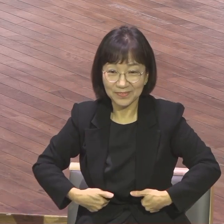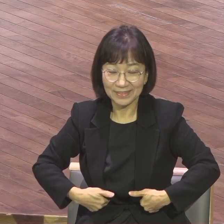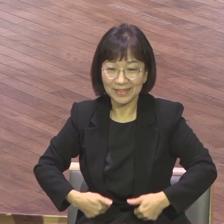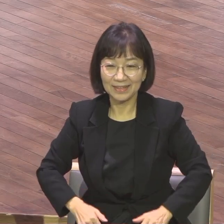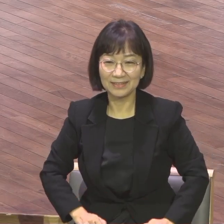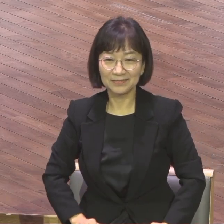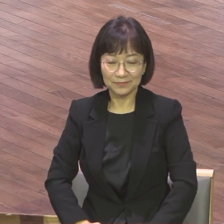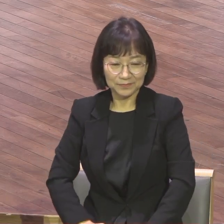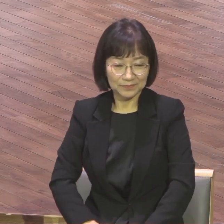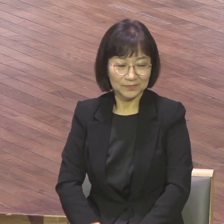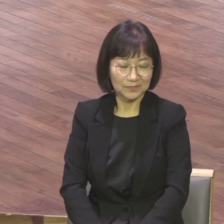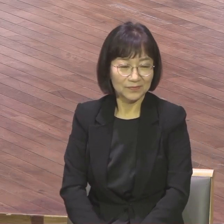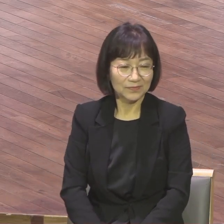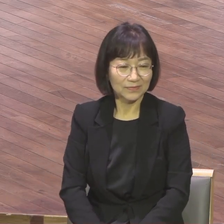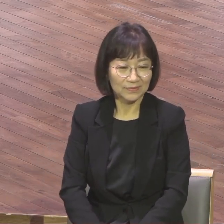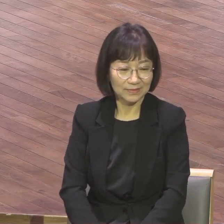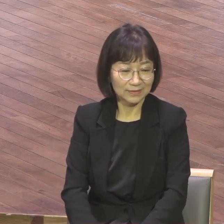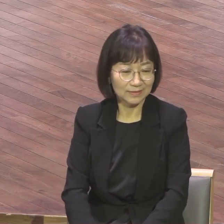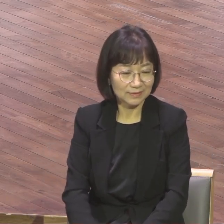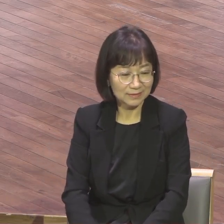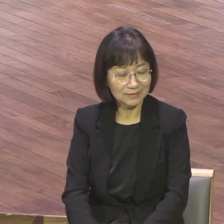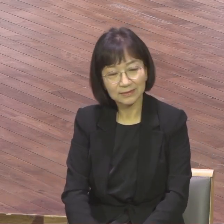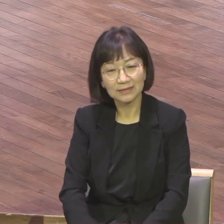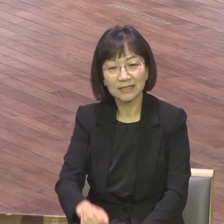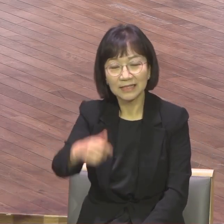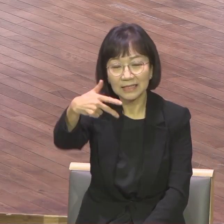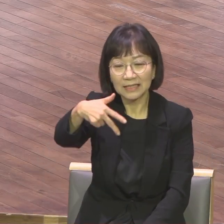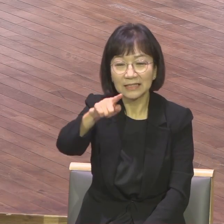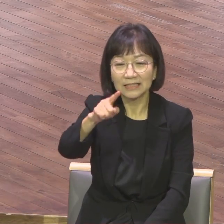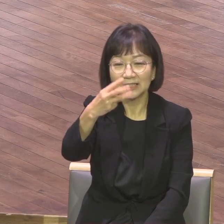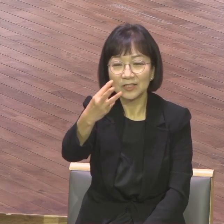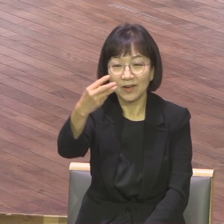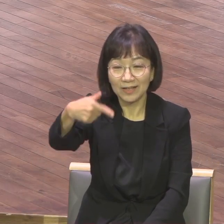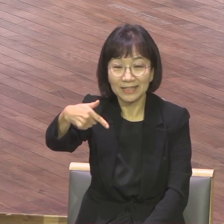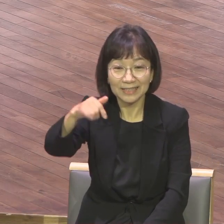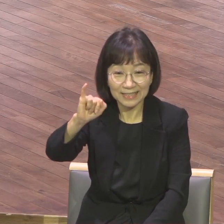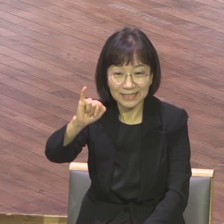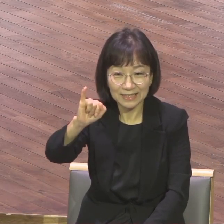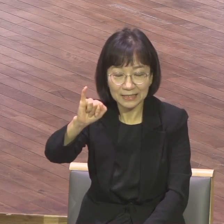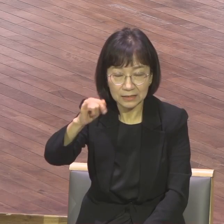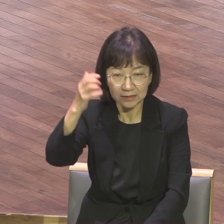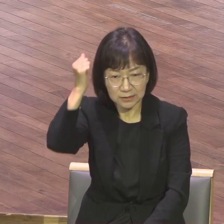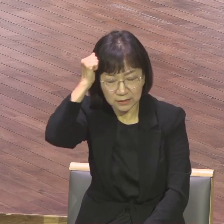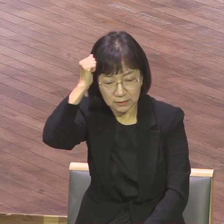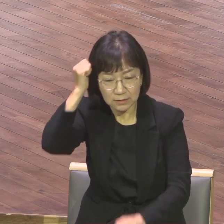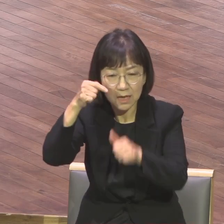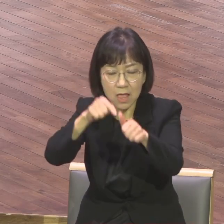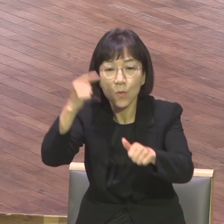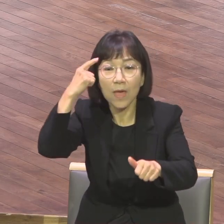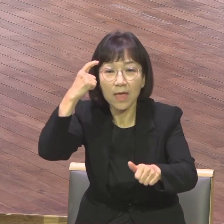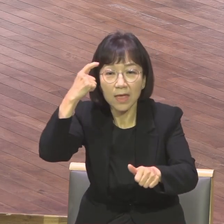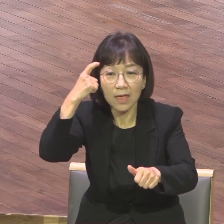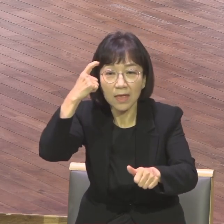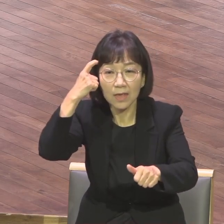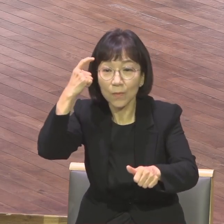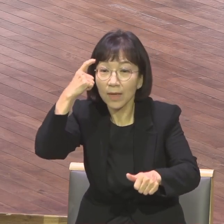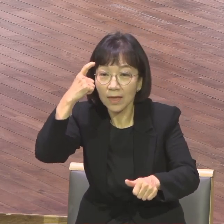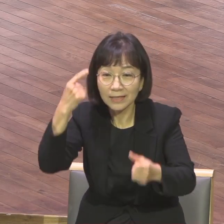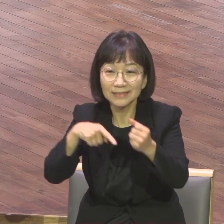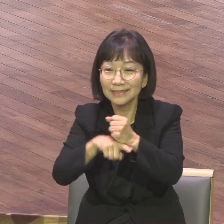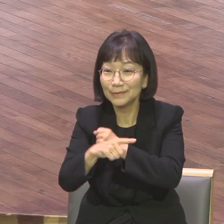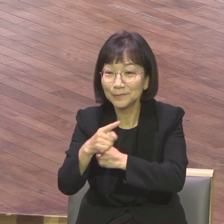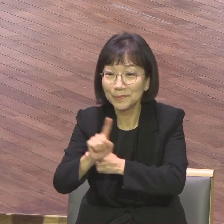이게 절기입니다. 이렇게 절기를 지키라 하신 말씀의 근본 이유가 뭐냐? 근본